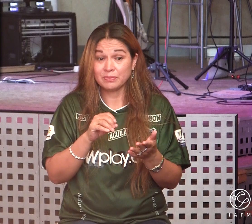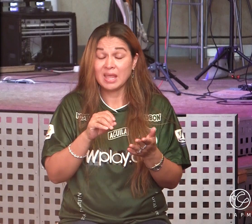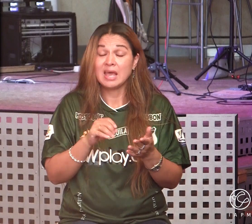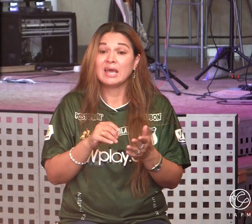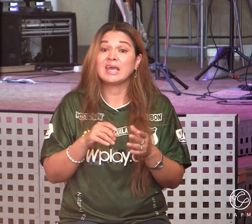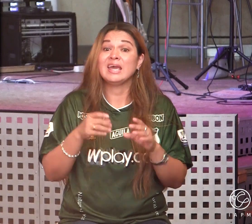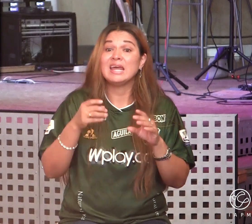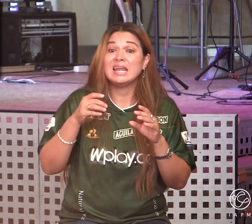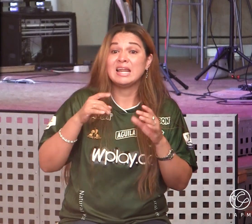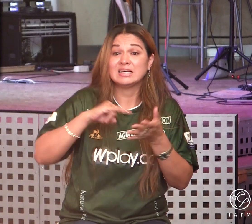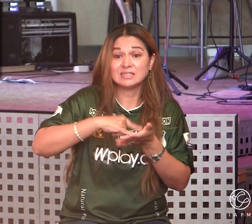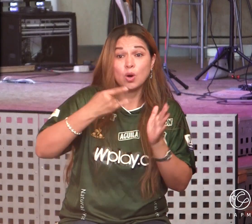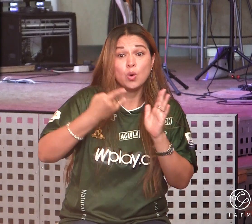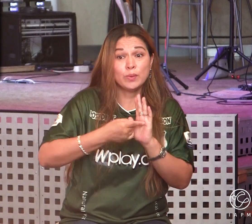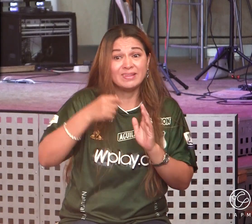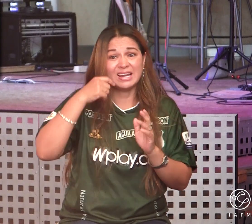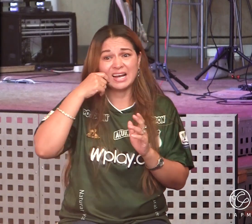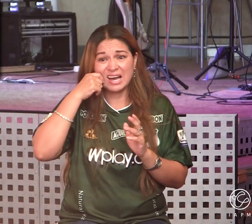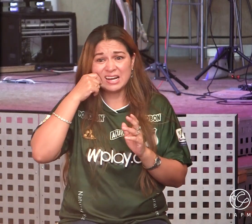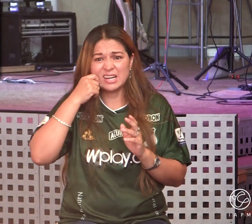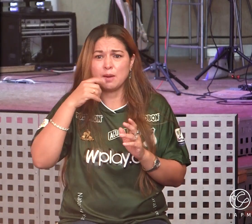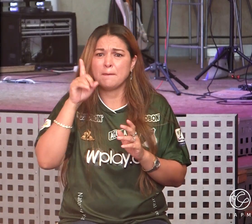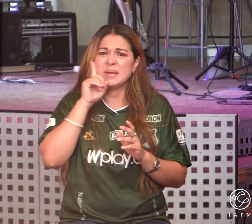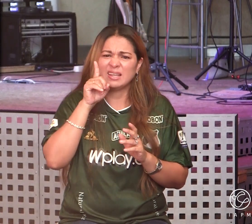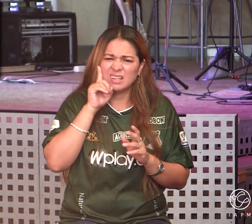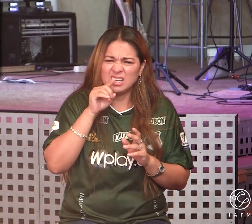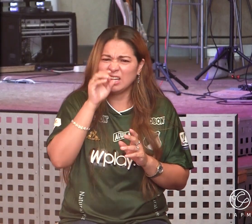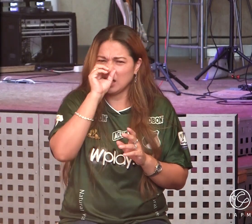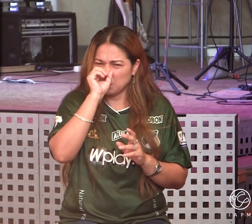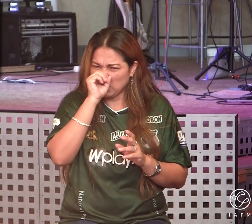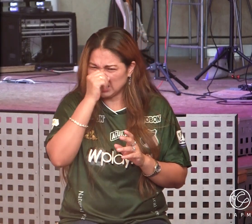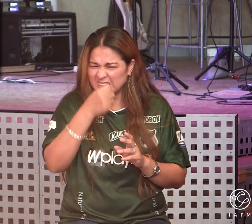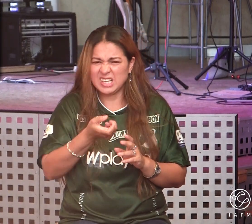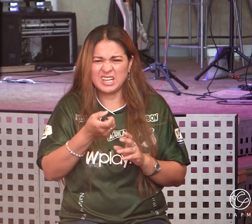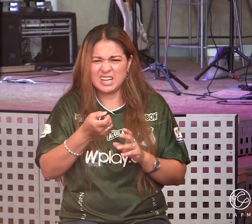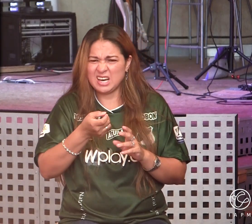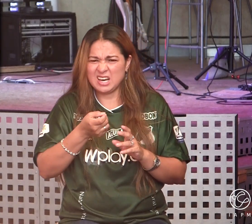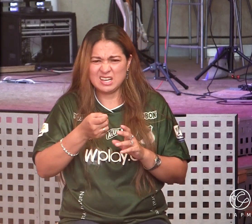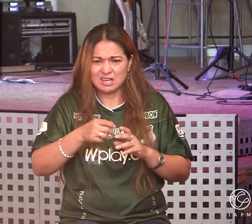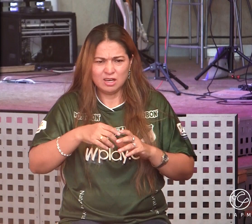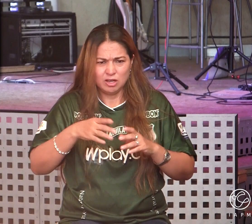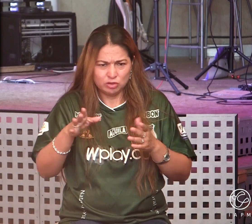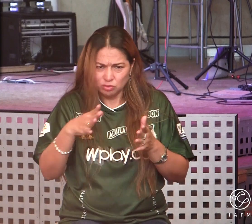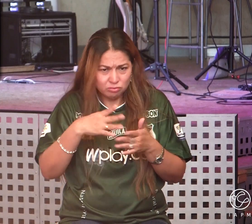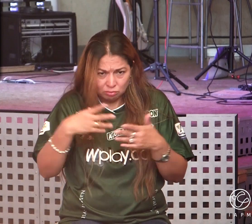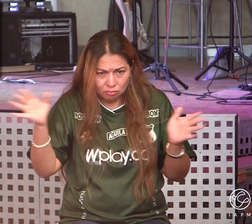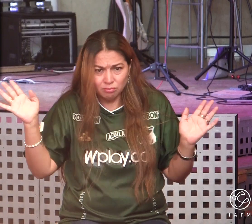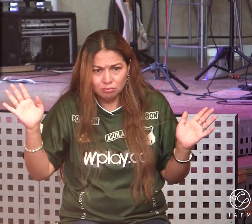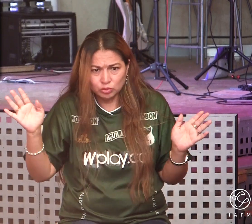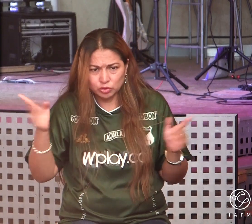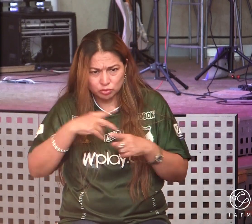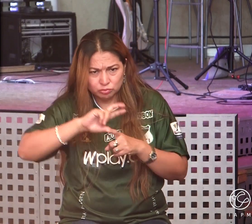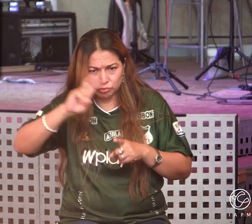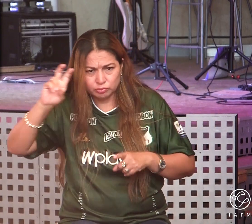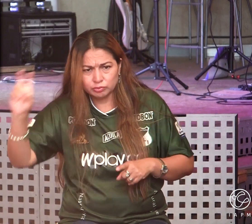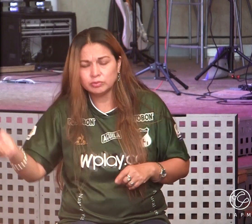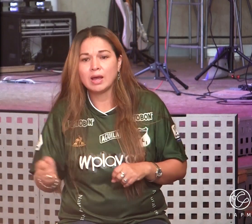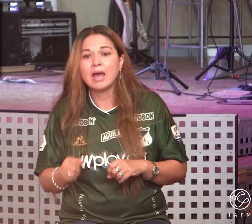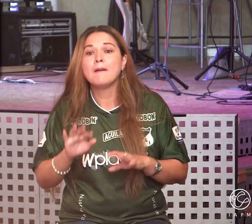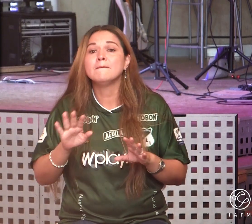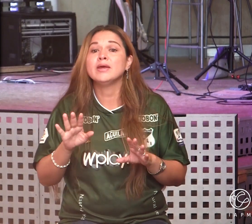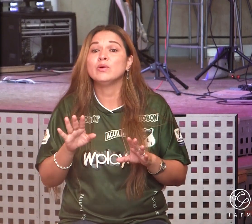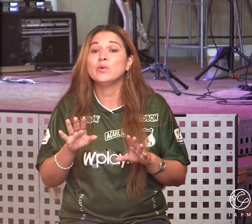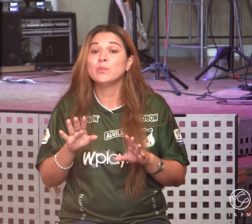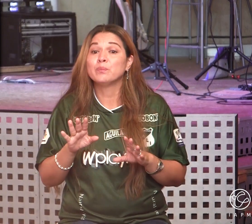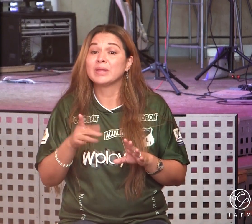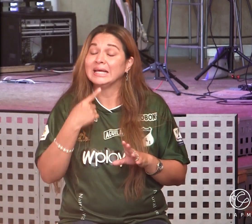fruto del Espíritu es amor, gozo, paz. ¿Están notando la diferencia? ¿Por qué no dice